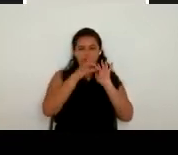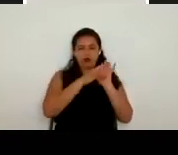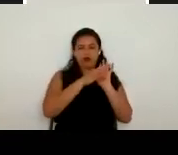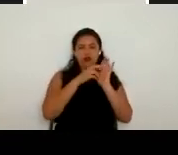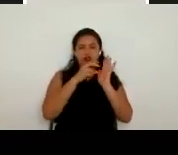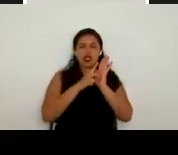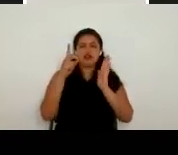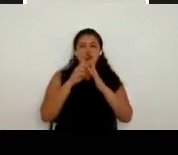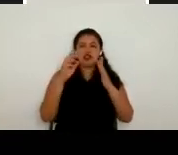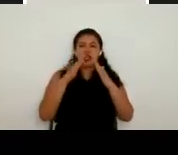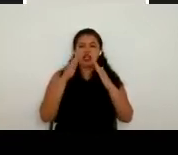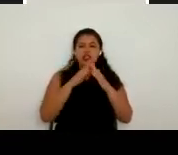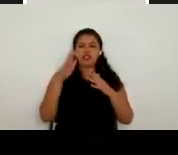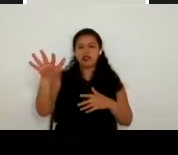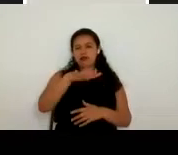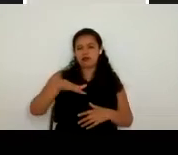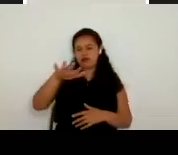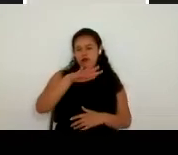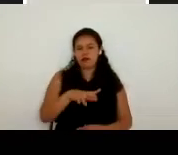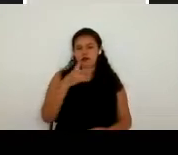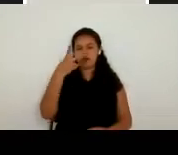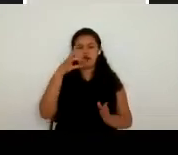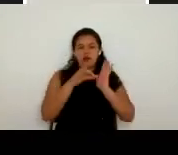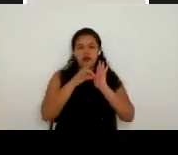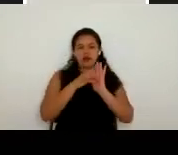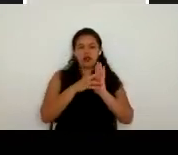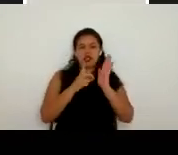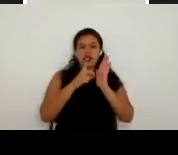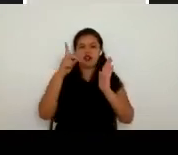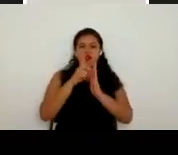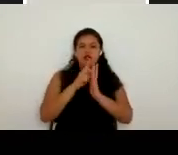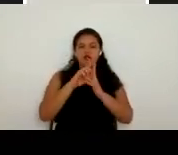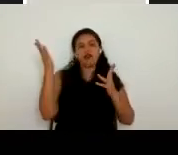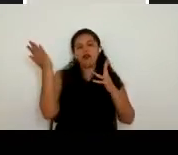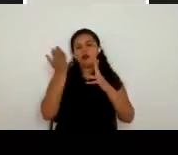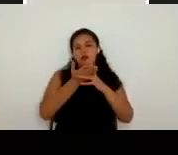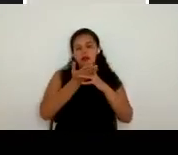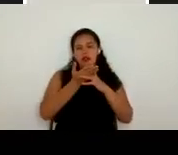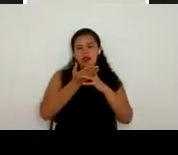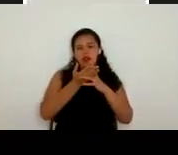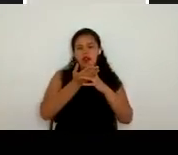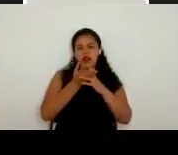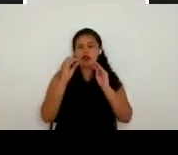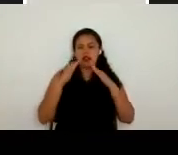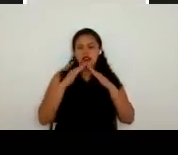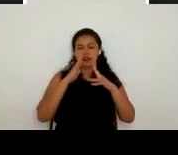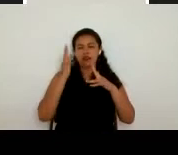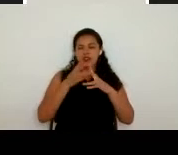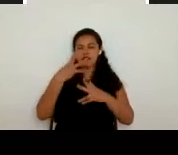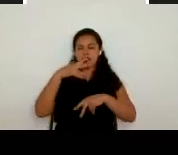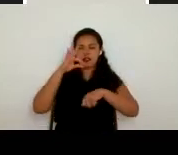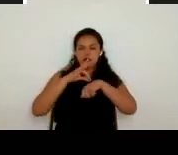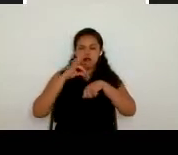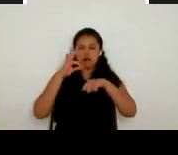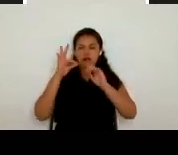popular dos puntos departamento clase media y la clase media tres puntos y el grupo